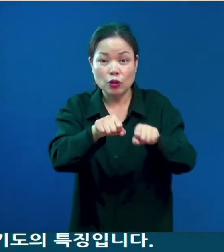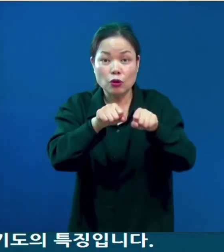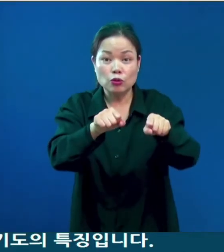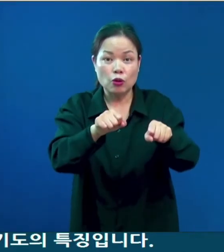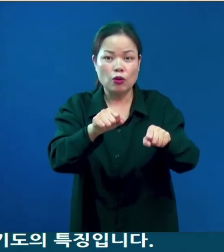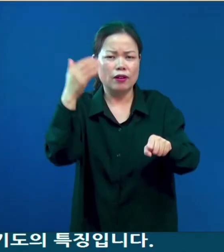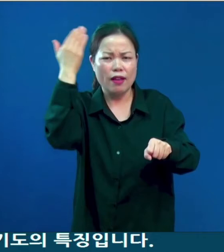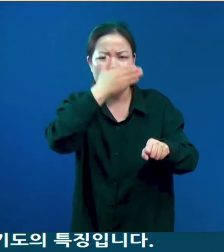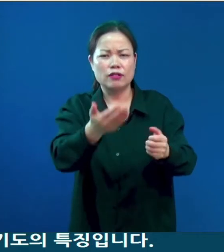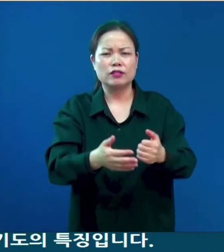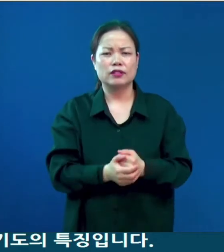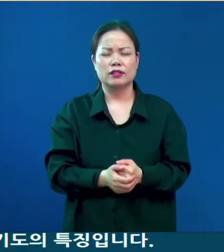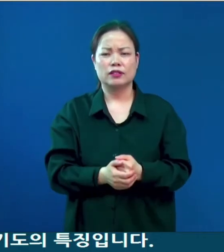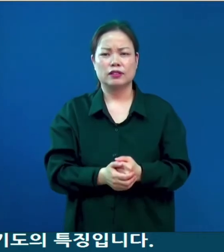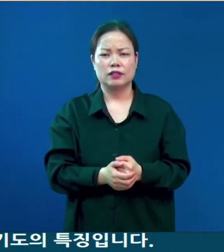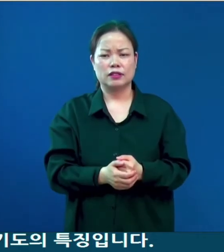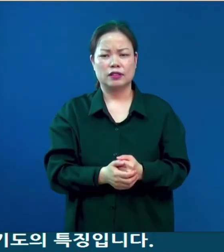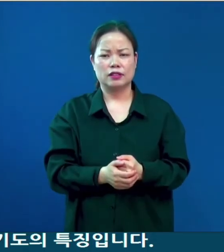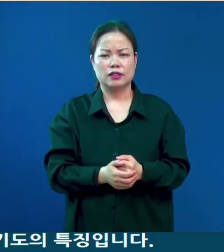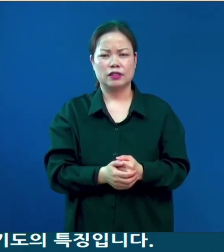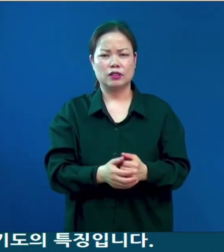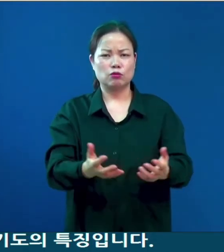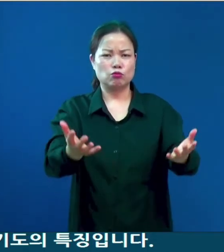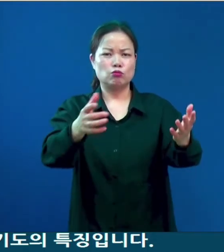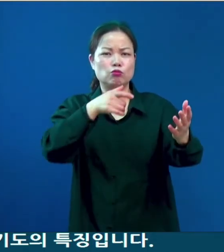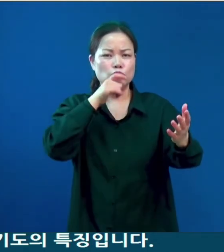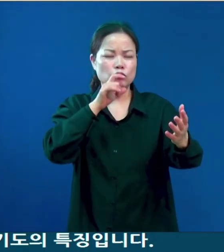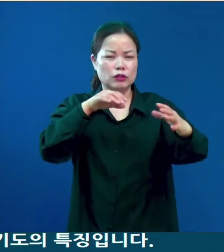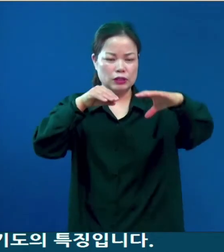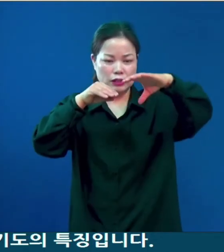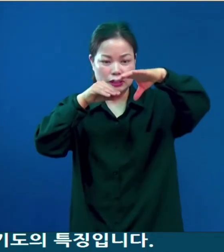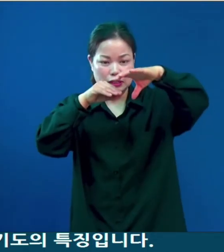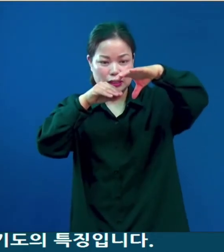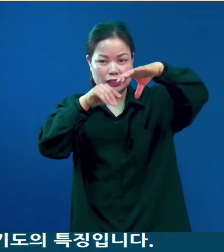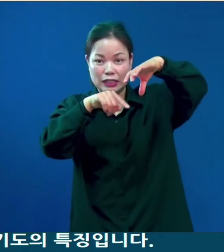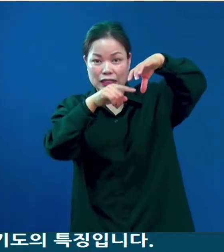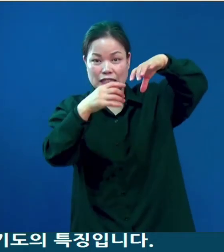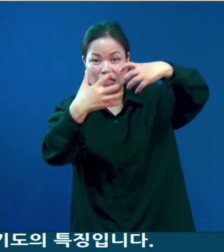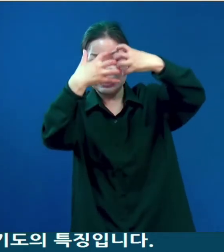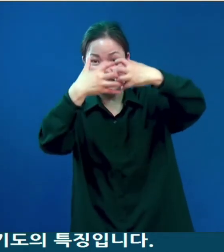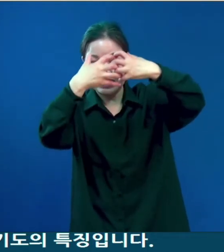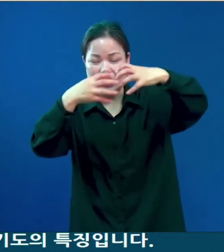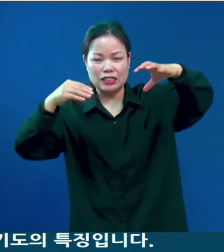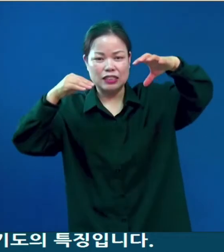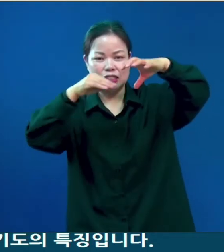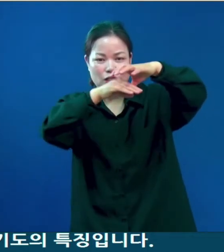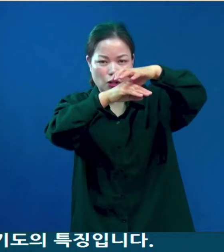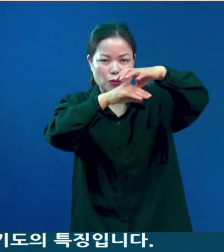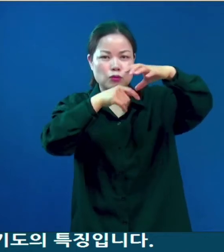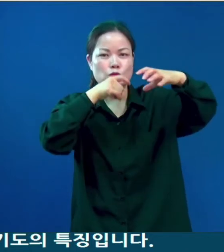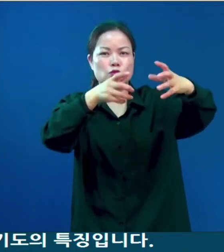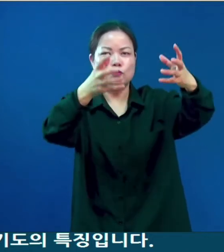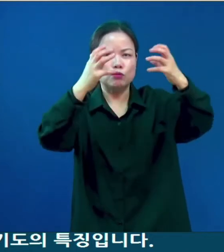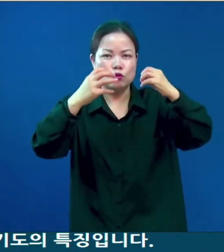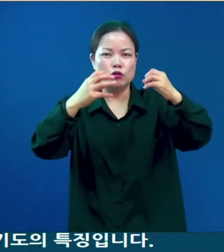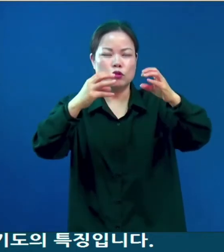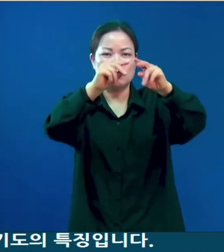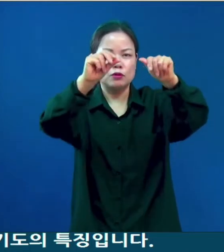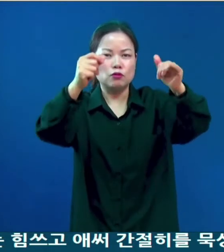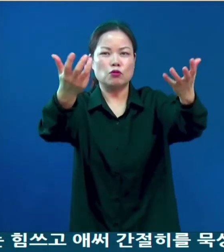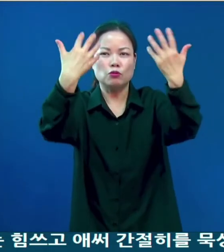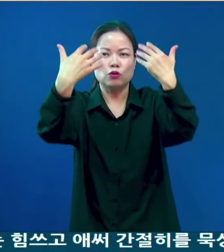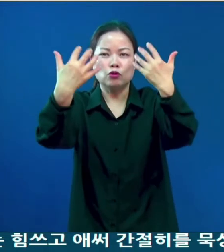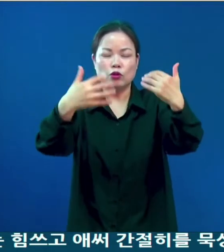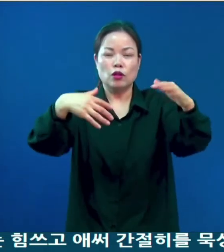들어가면 이제 뭐 난리 나요. 이제 뭐 물도 뿌려주고 뭐 거품도 뿌려주고 또 다시 또 물 또 뿌리고 또 바람도